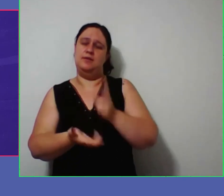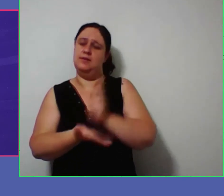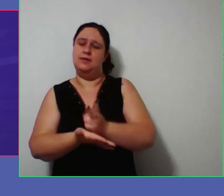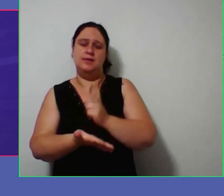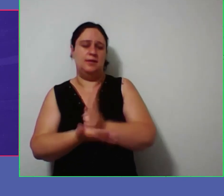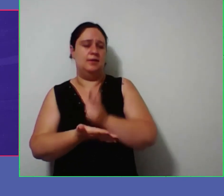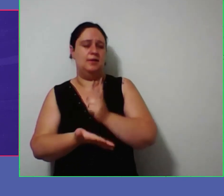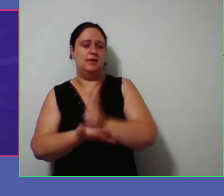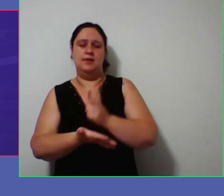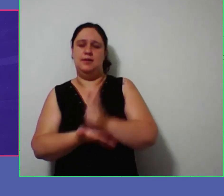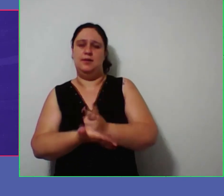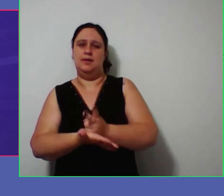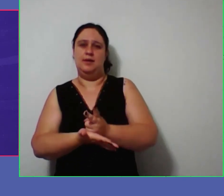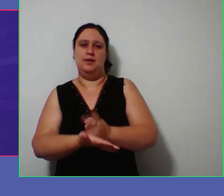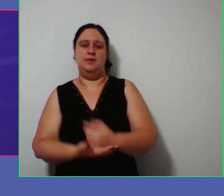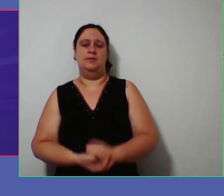tempo.